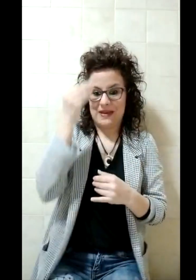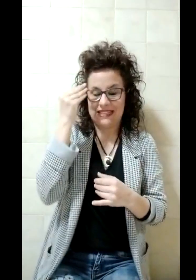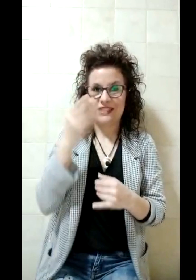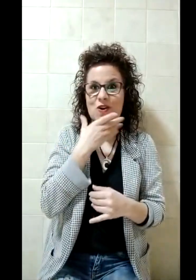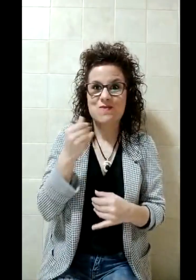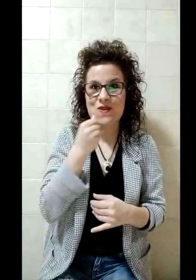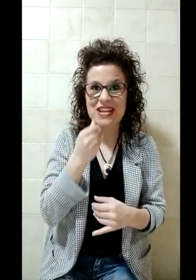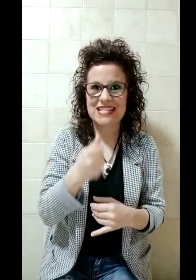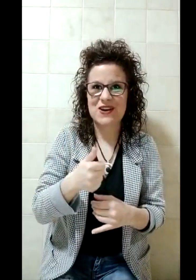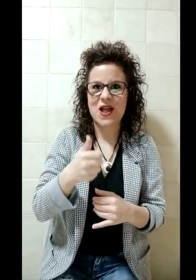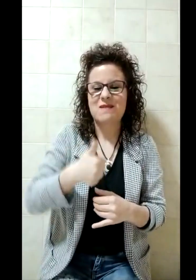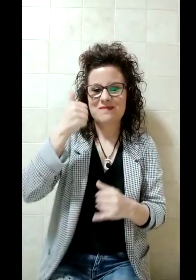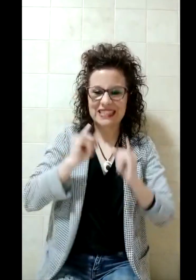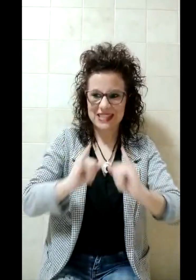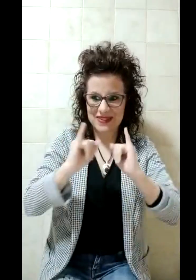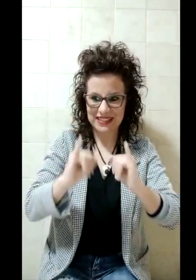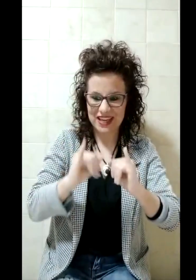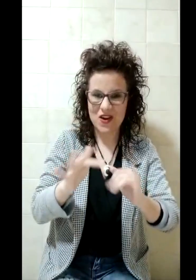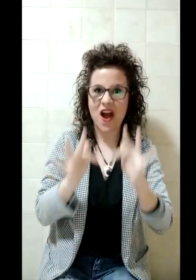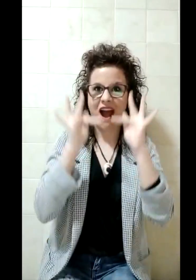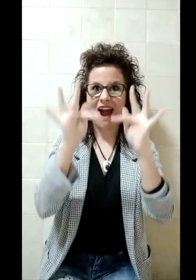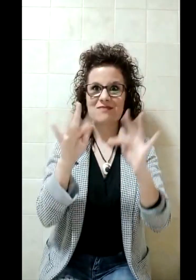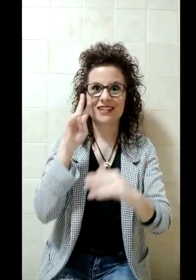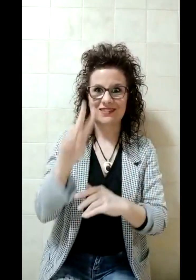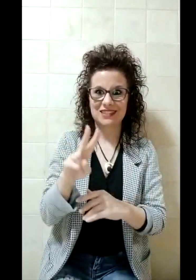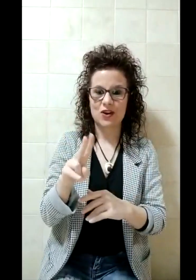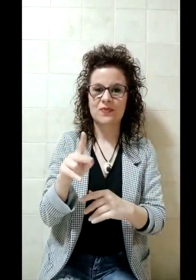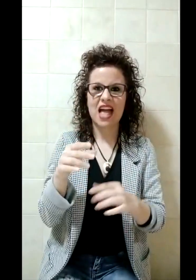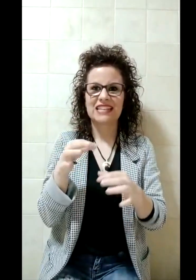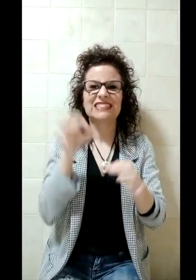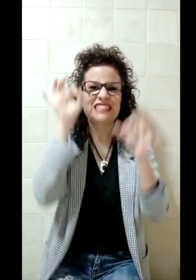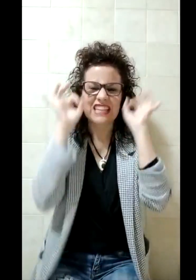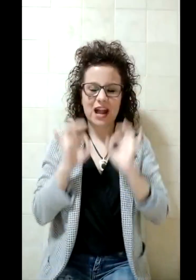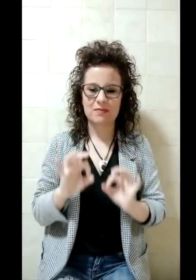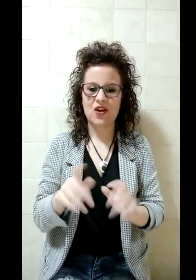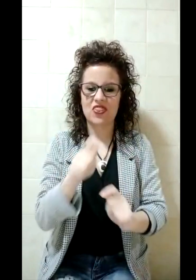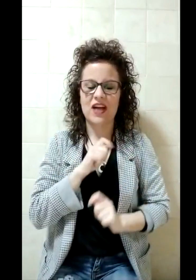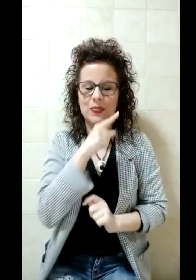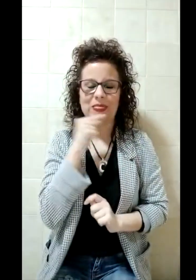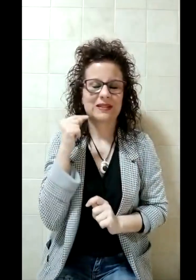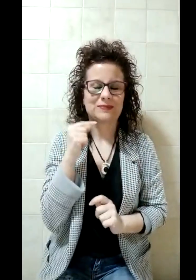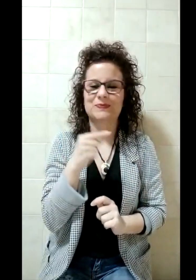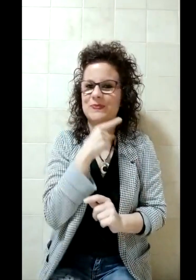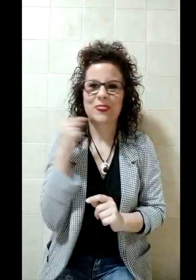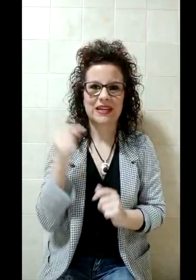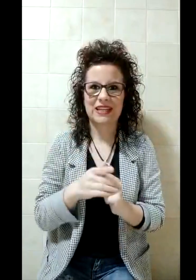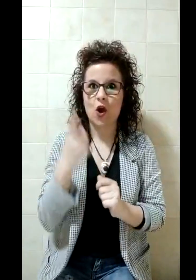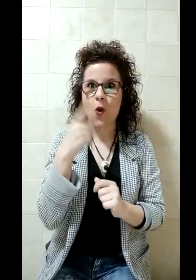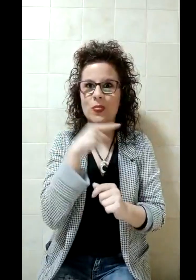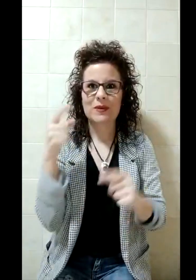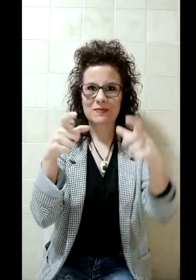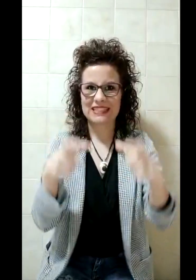Mar. Mar pensó que era el pastel más divertido y más bonito que jamás había visto. El sarampión le daba un sabor